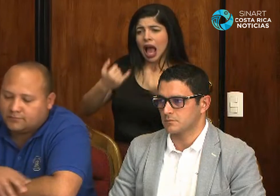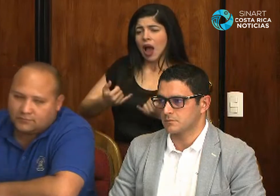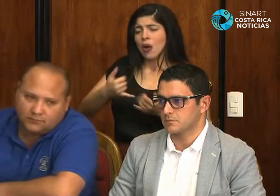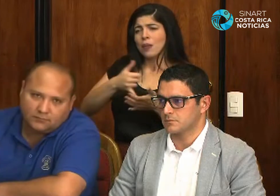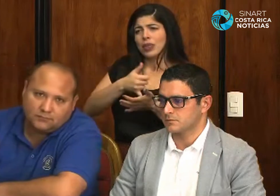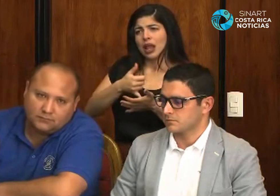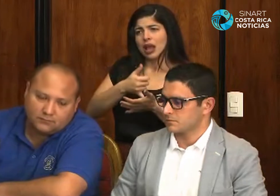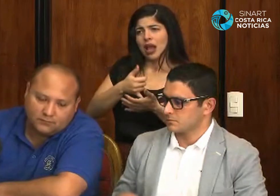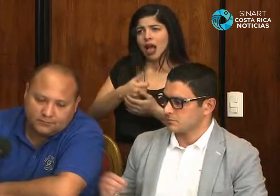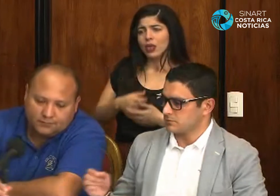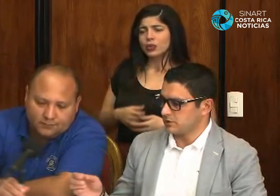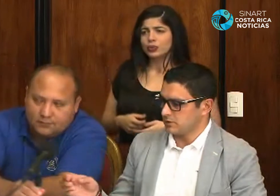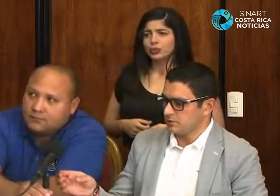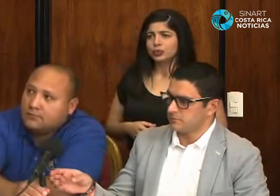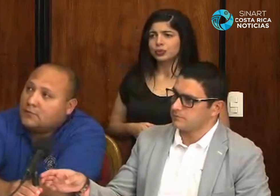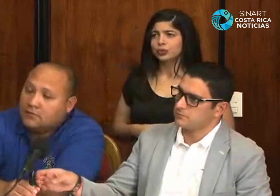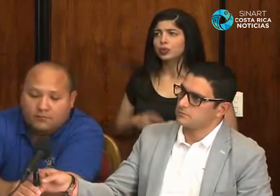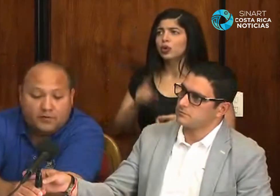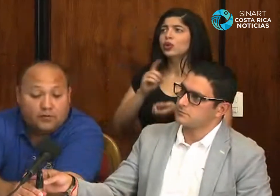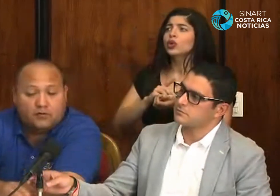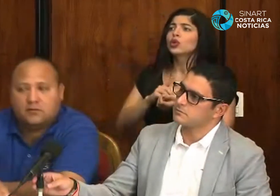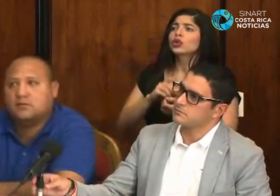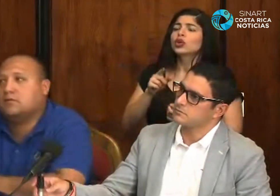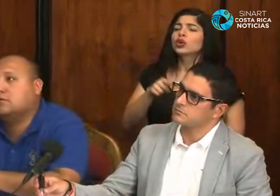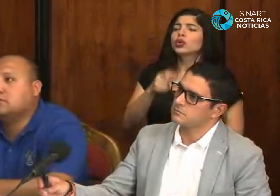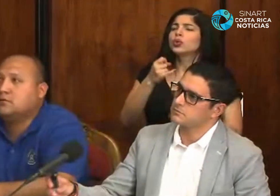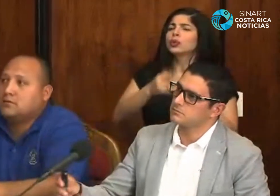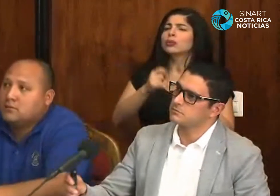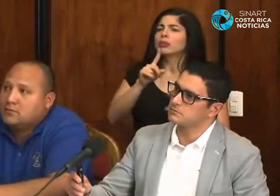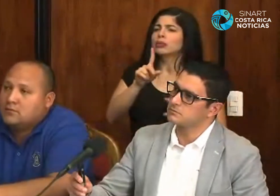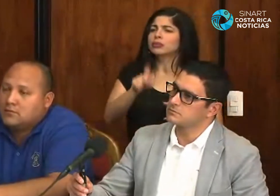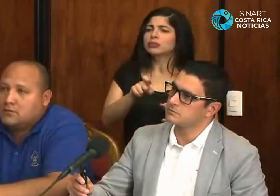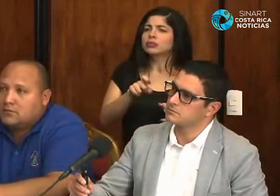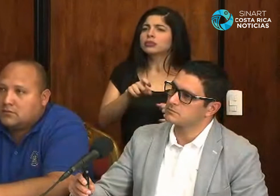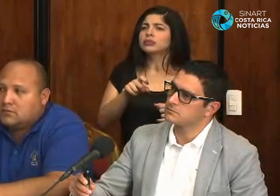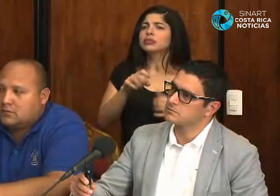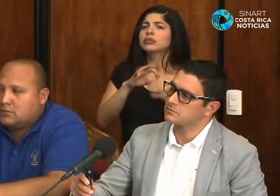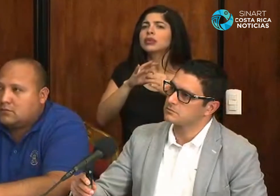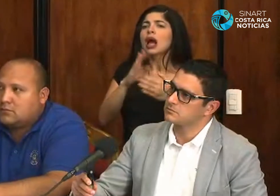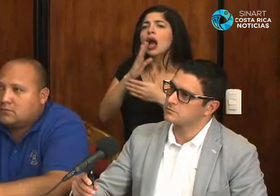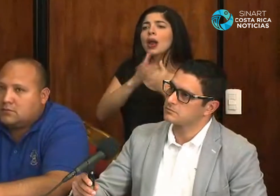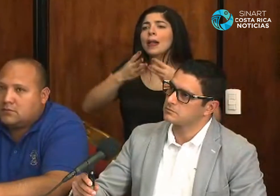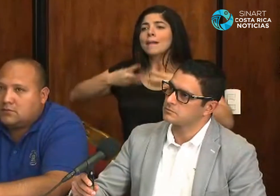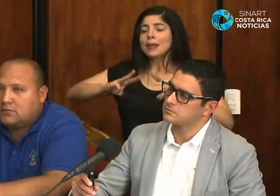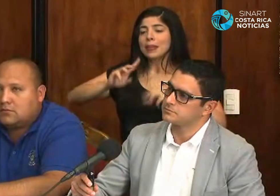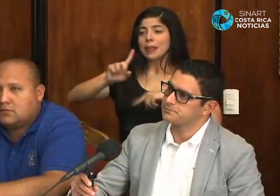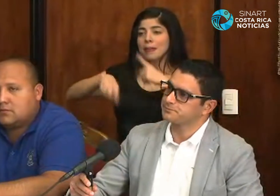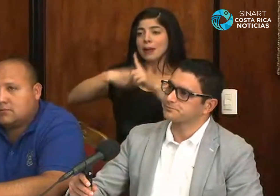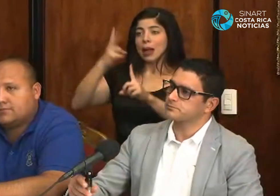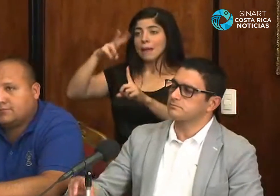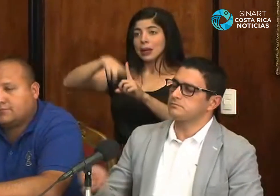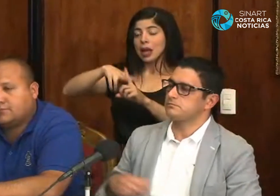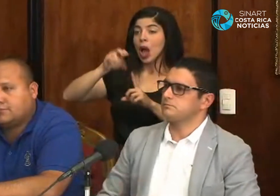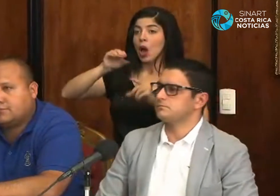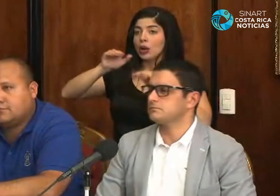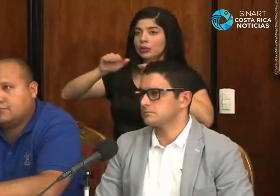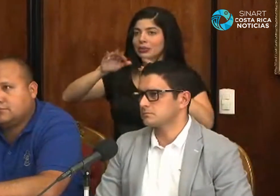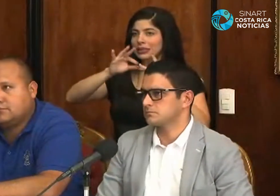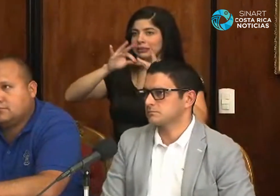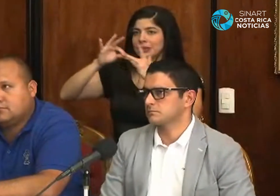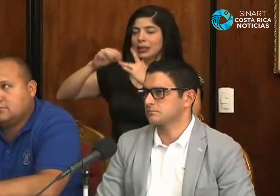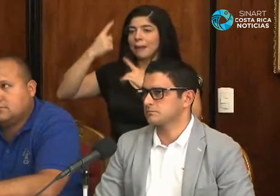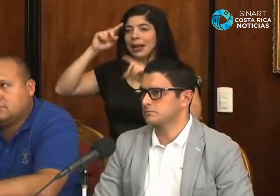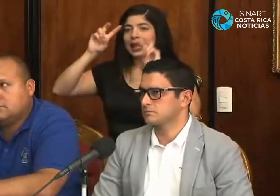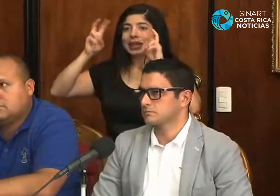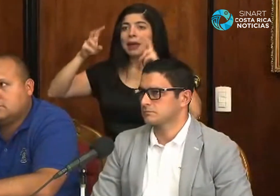delicada. Doctor Salas, y nada más por último, para consultar con respecto a algunas medidas, si se van a tomar o algún llamado especial para lo que